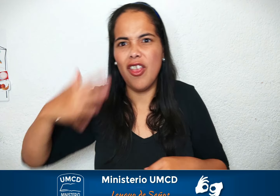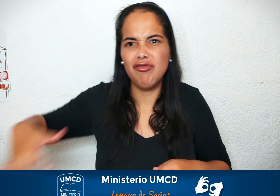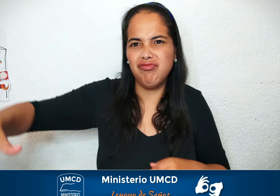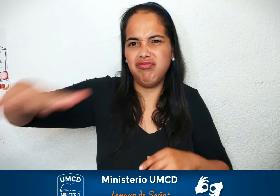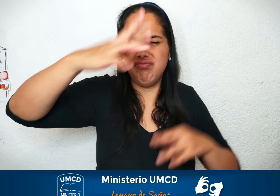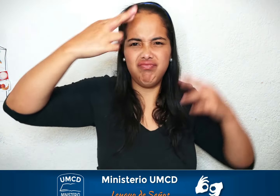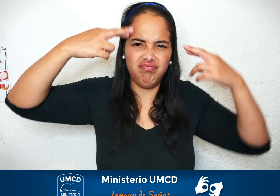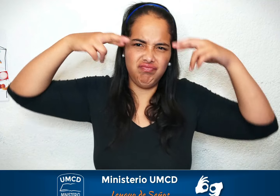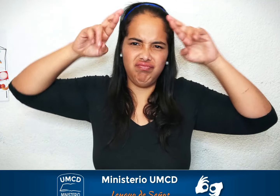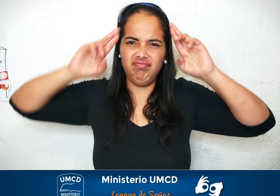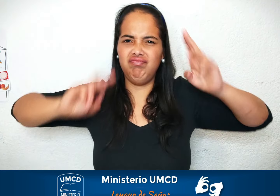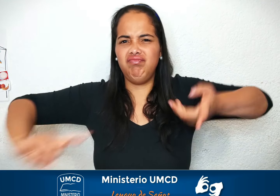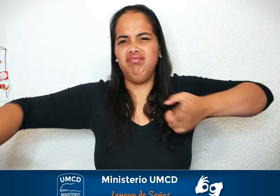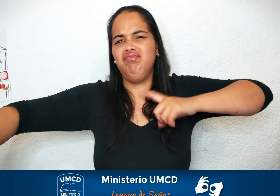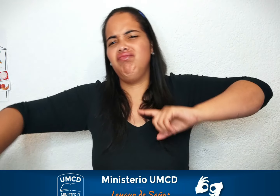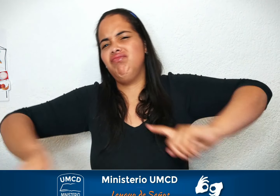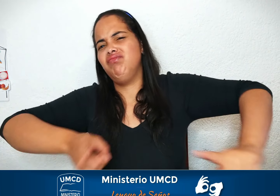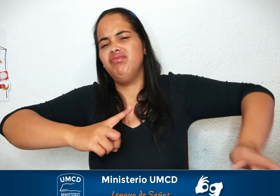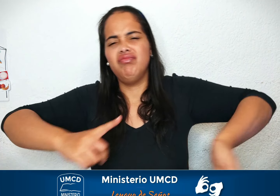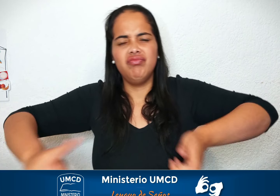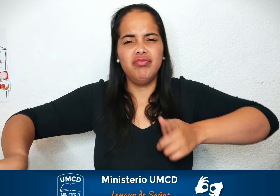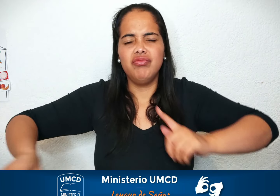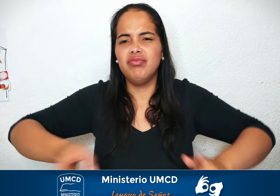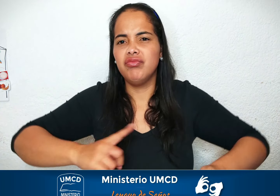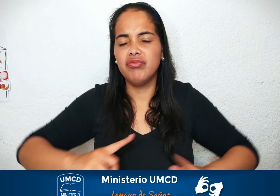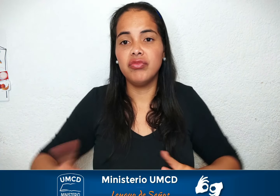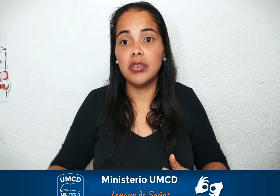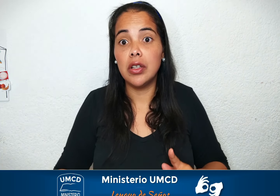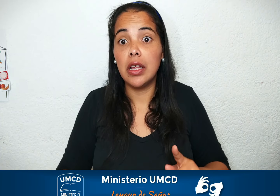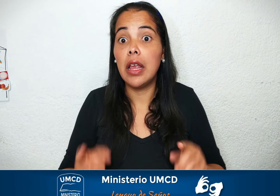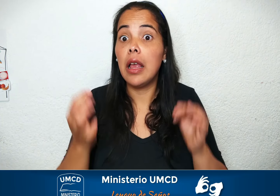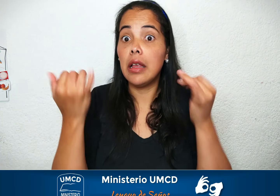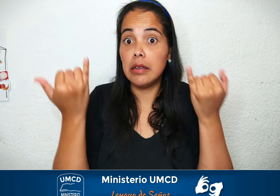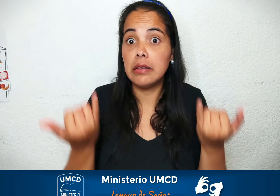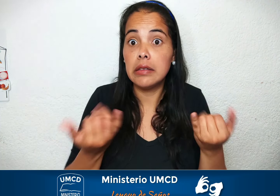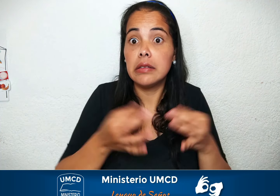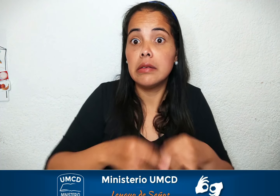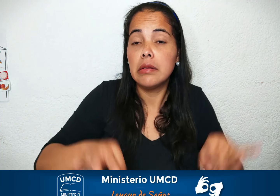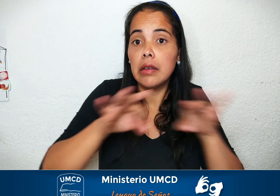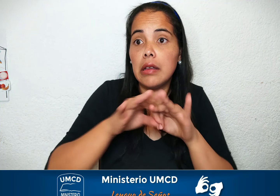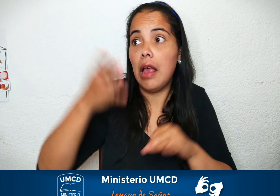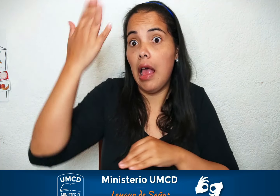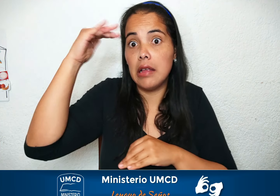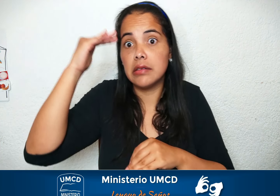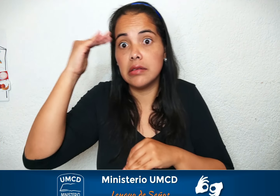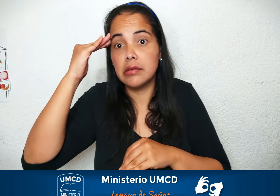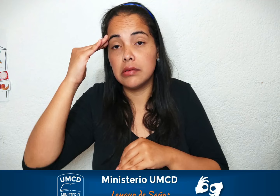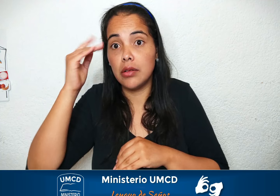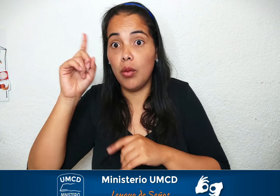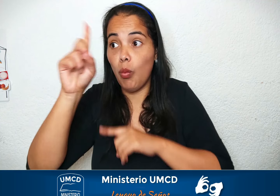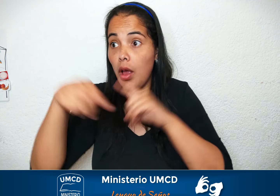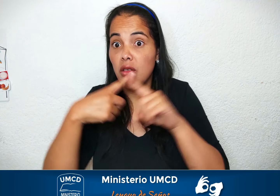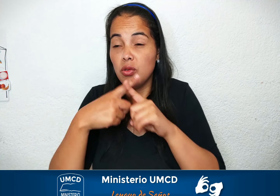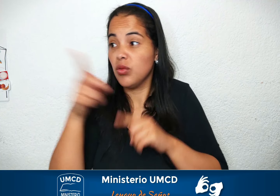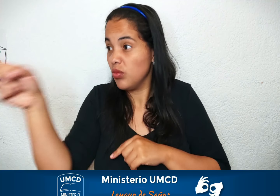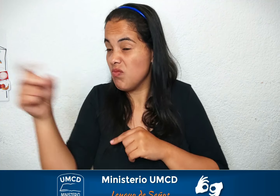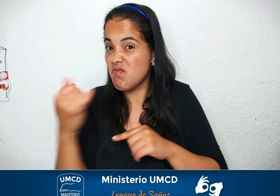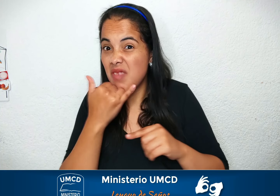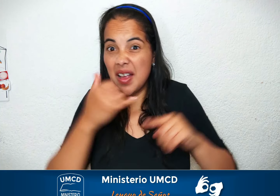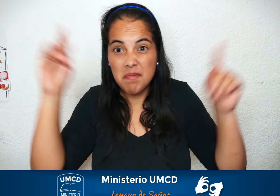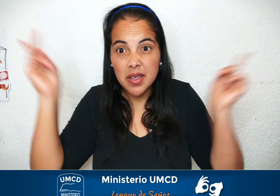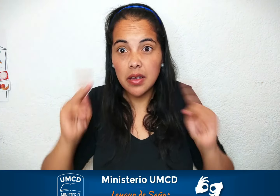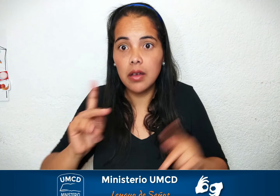de toda la tierra conocida se tenía como castigo a la